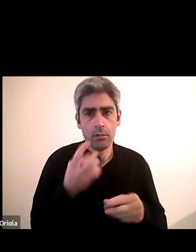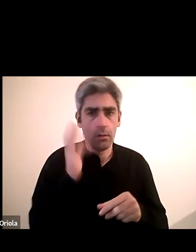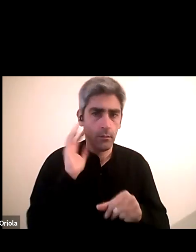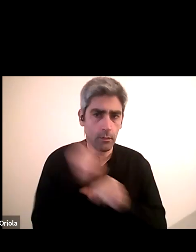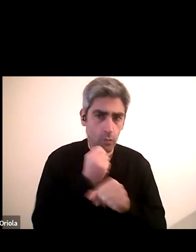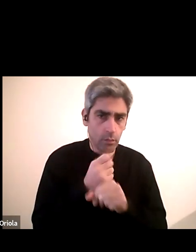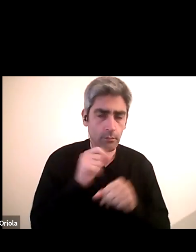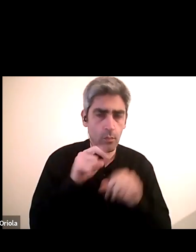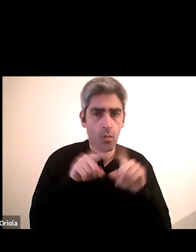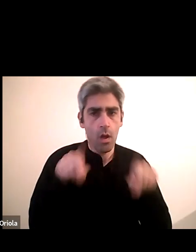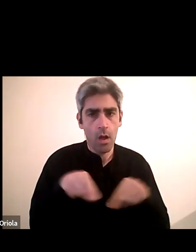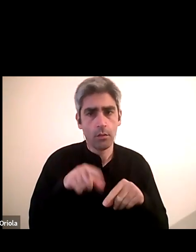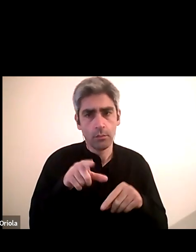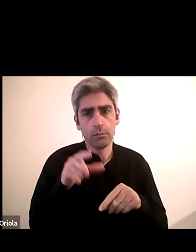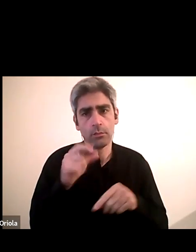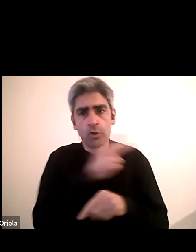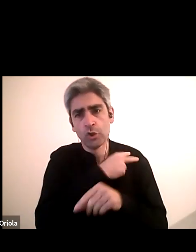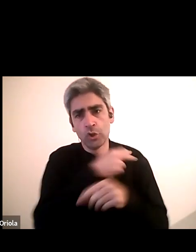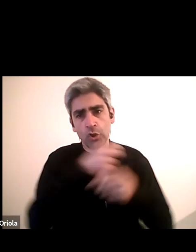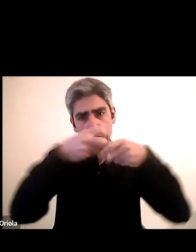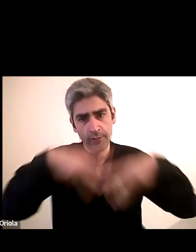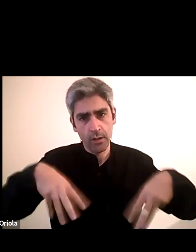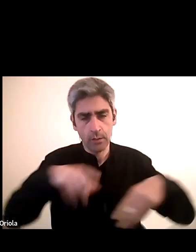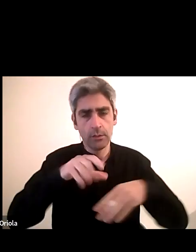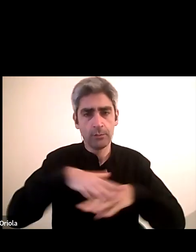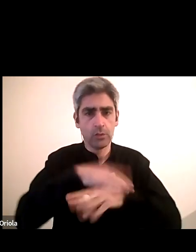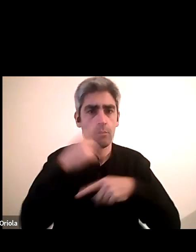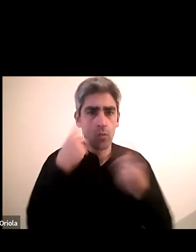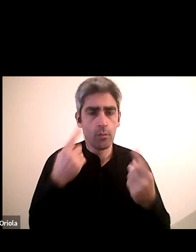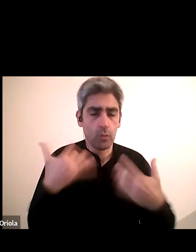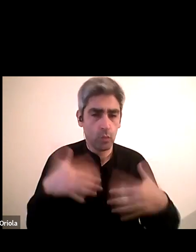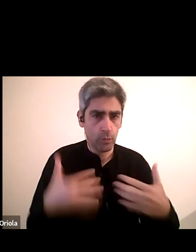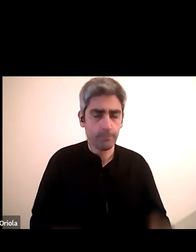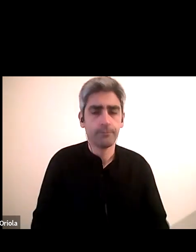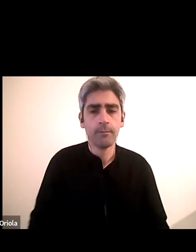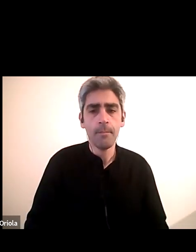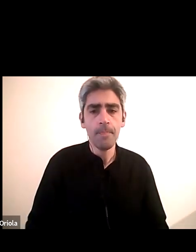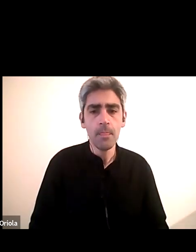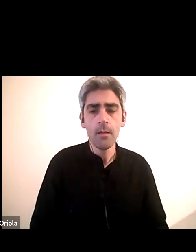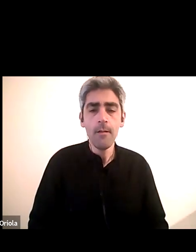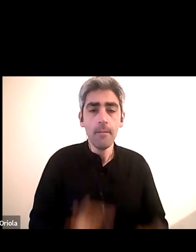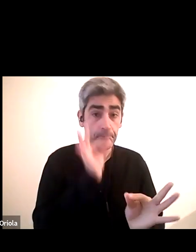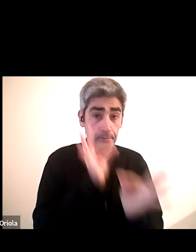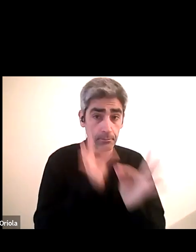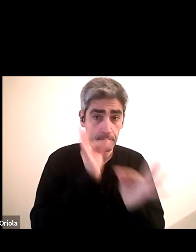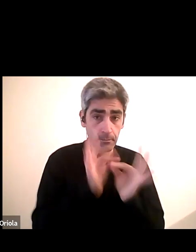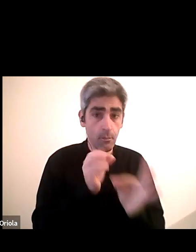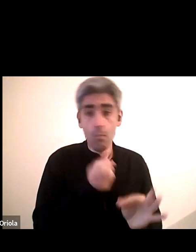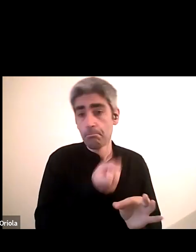dos quadros, em particular de quadros e chefias da administração pública. Em setembro do ano